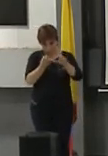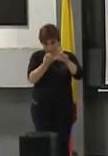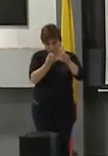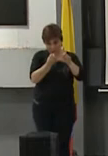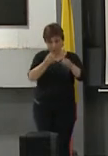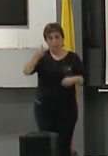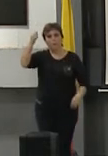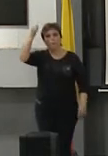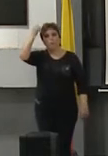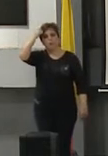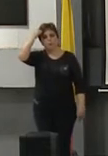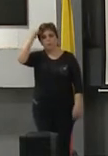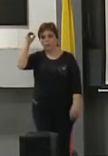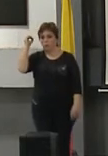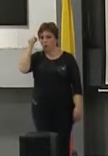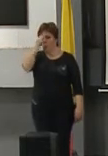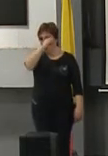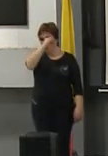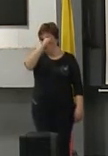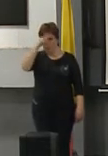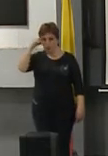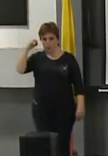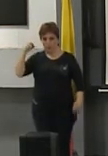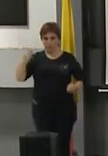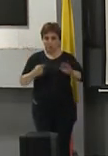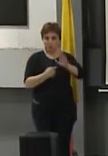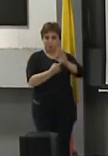se dirigirá a nosotros